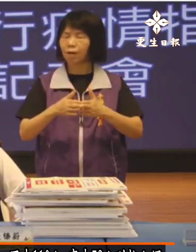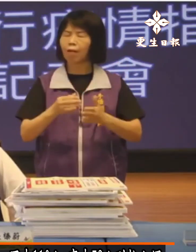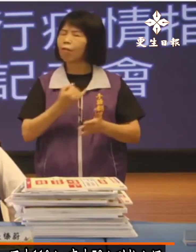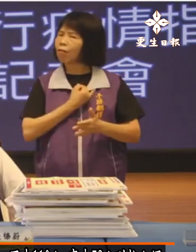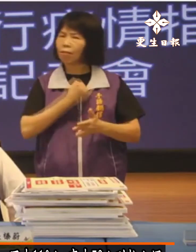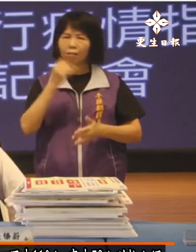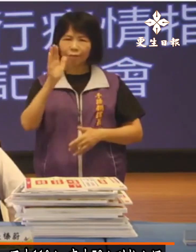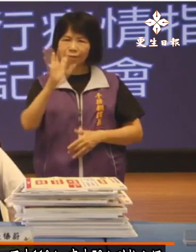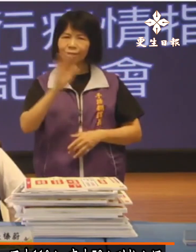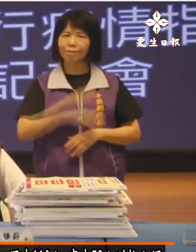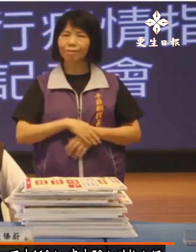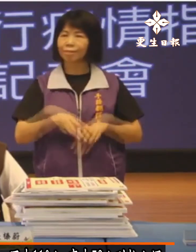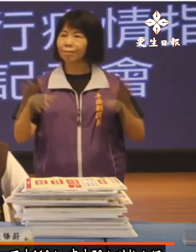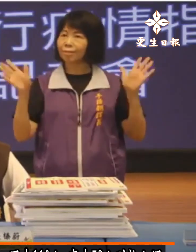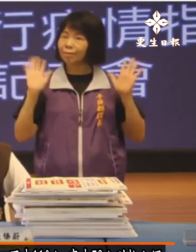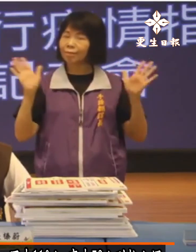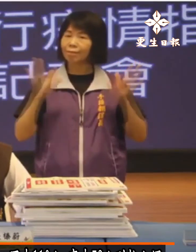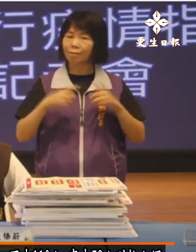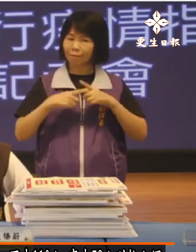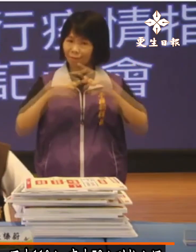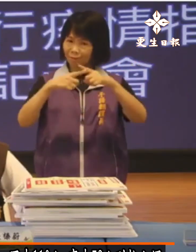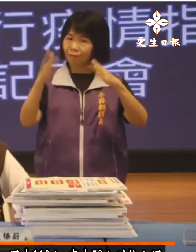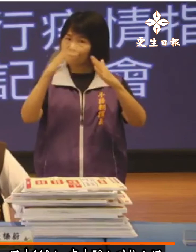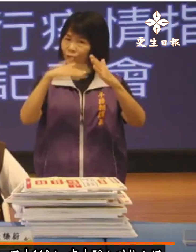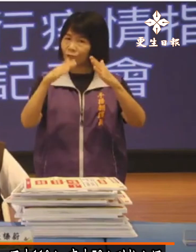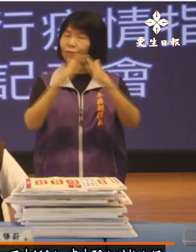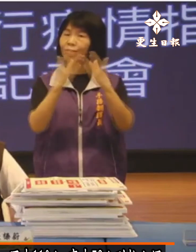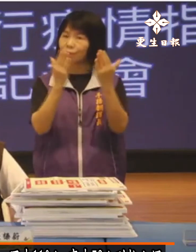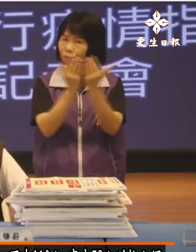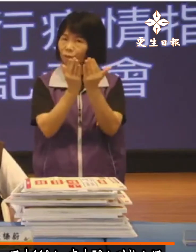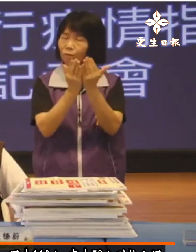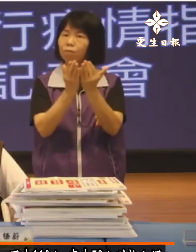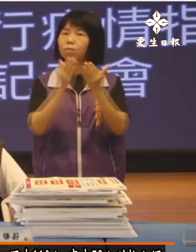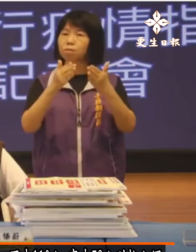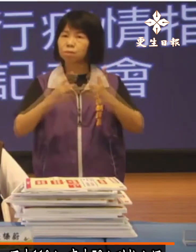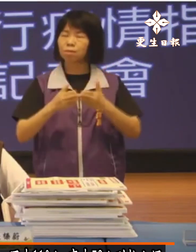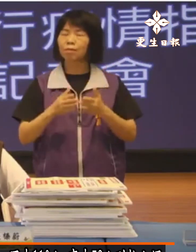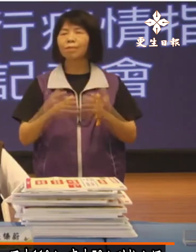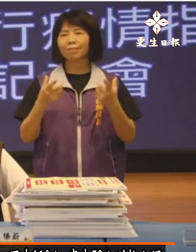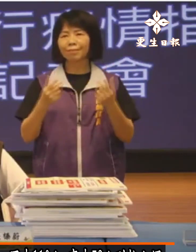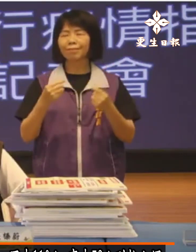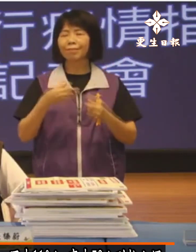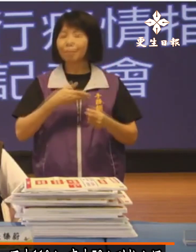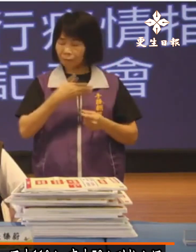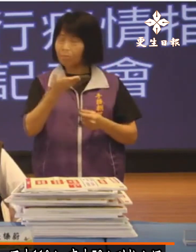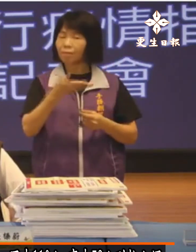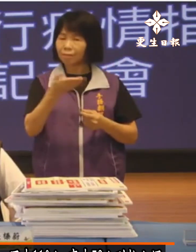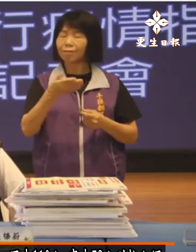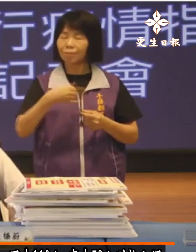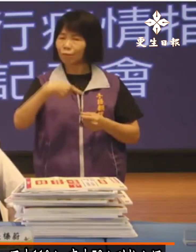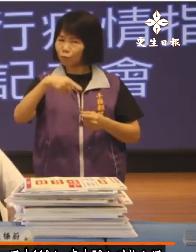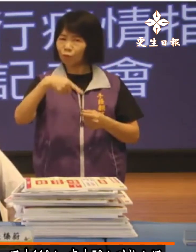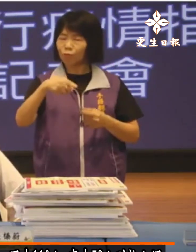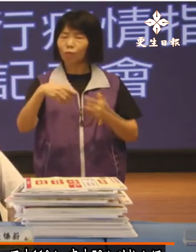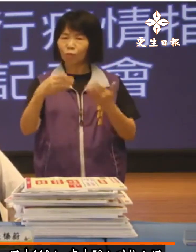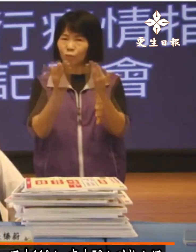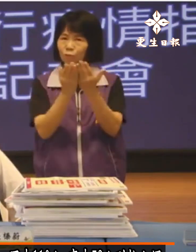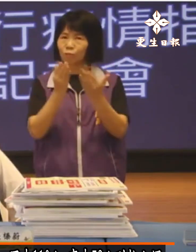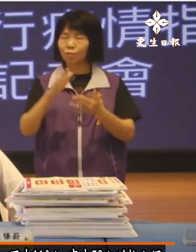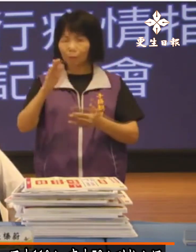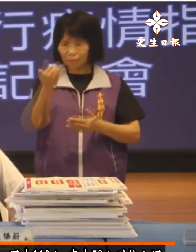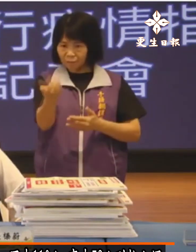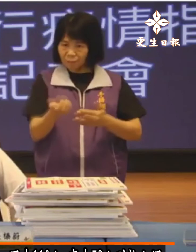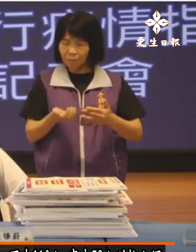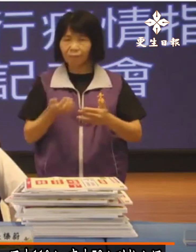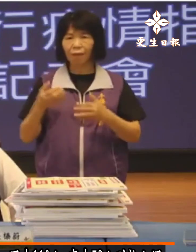气，小孩子需要到学校来上学的话，也可以让他到学校去。那但是提早跟我